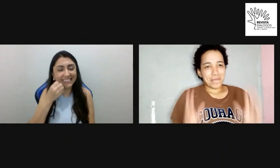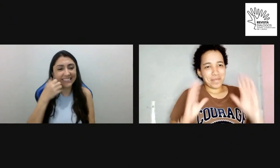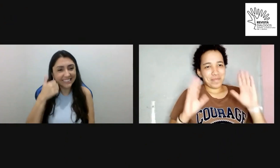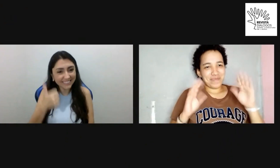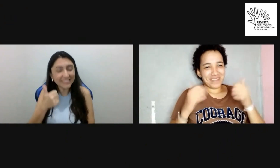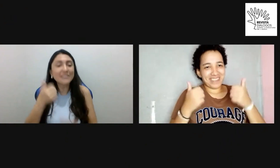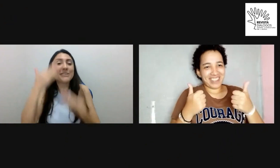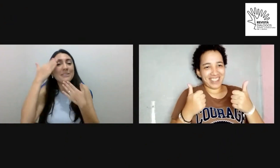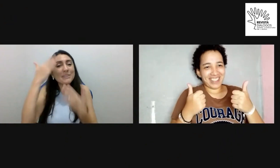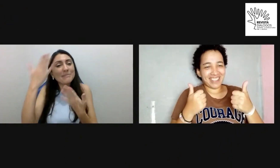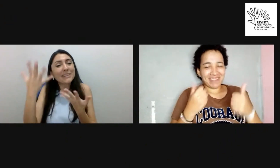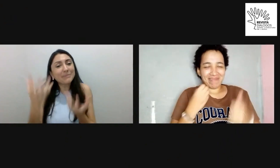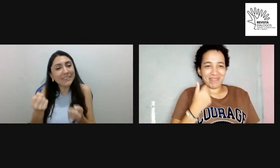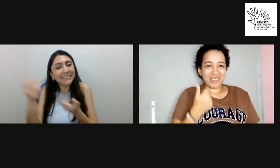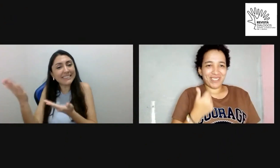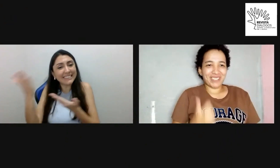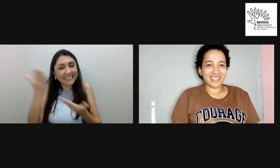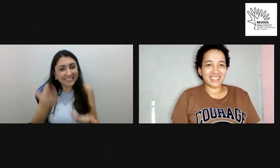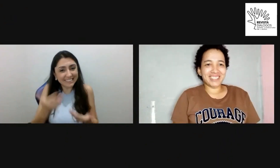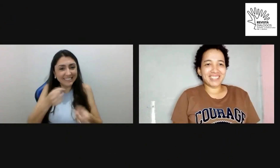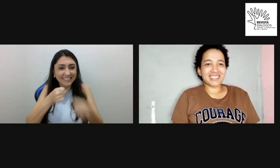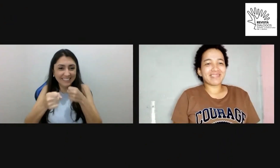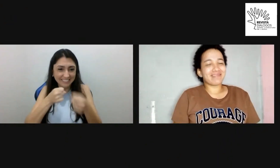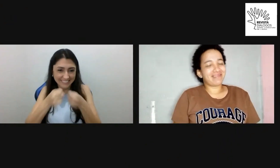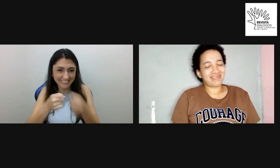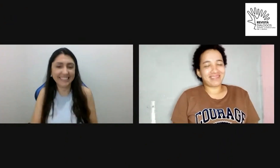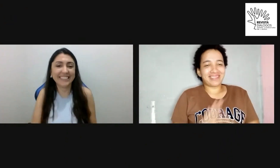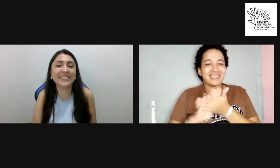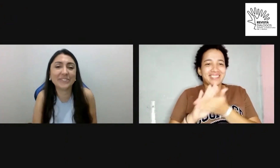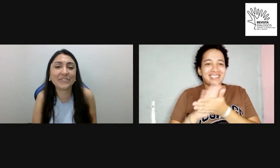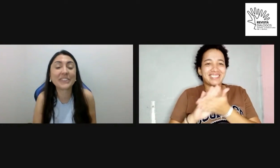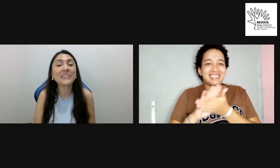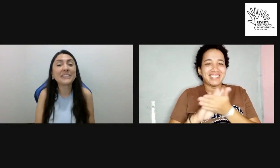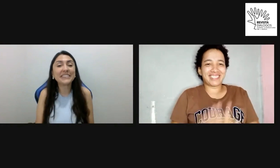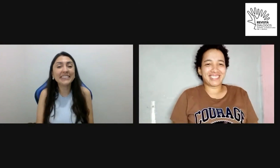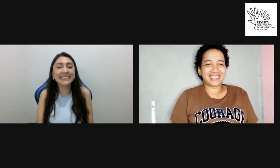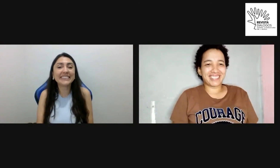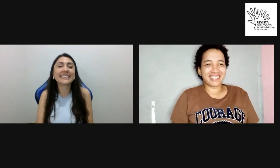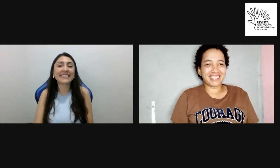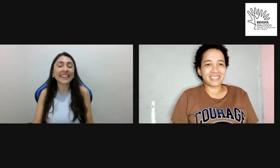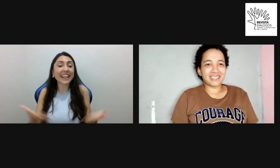Olá, Aline, tudo bem? Obrigada por ter aceito o nosso convite de participar dessa entrevista. Nada.